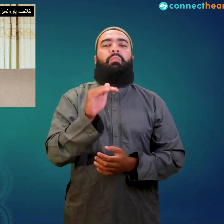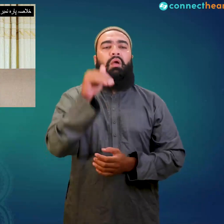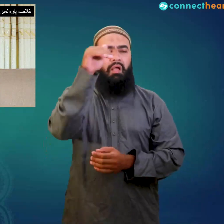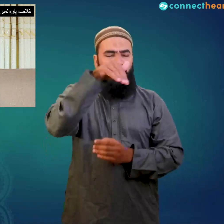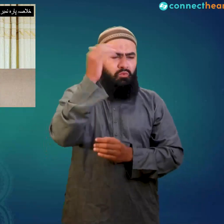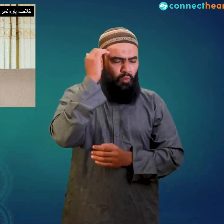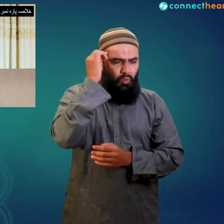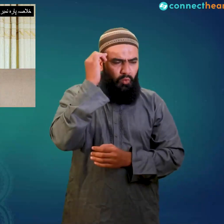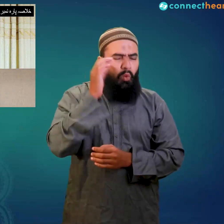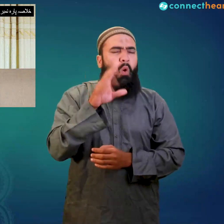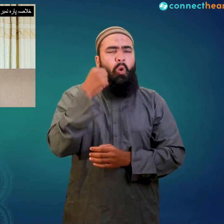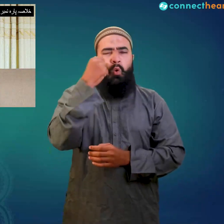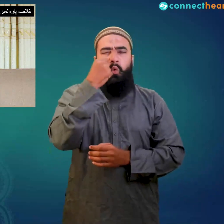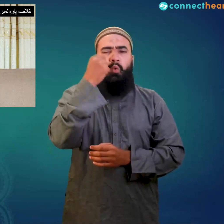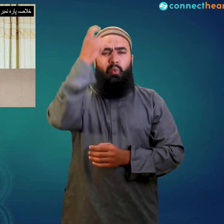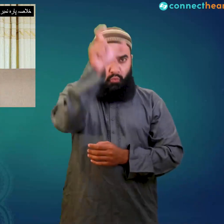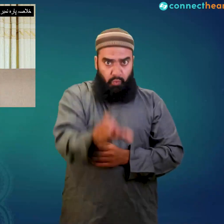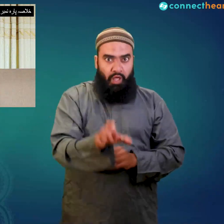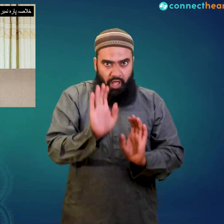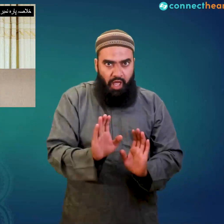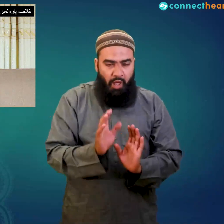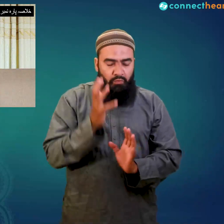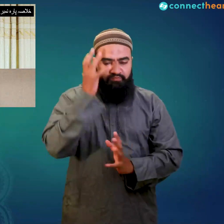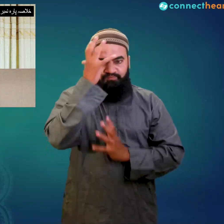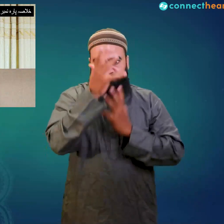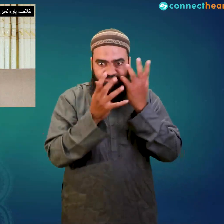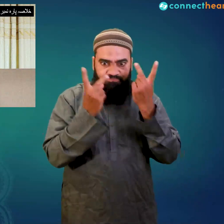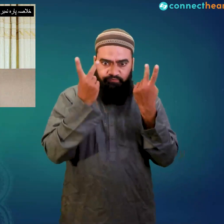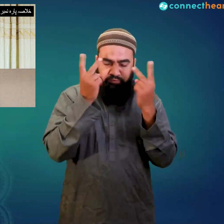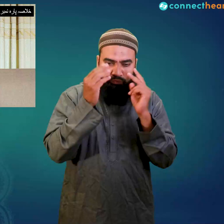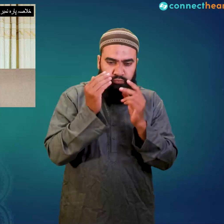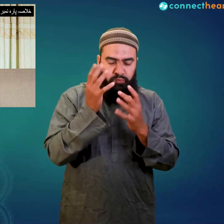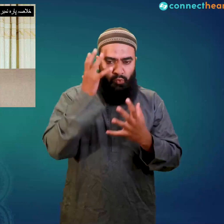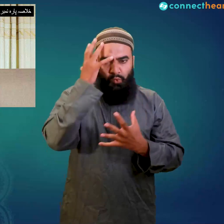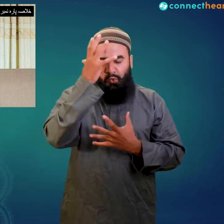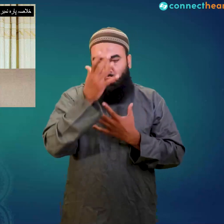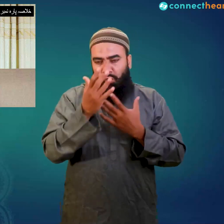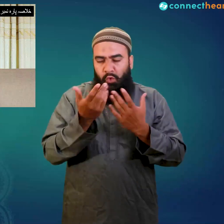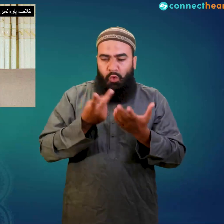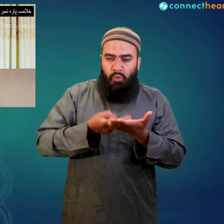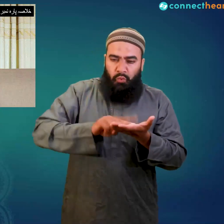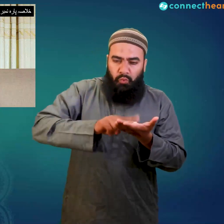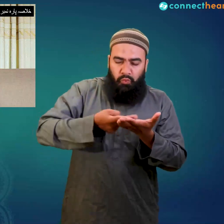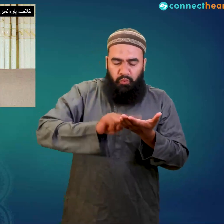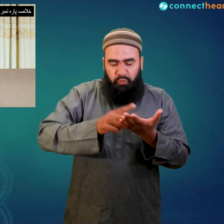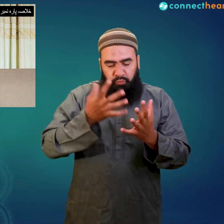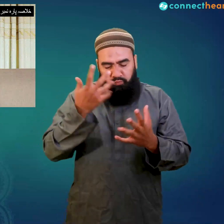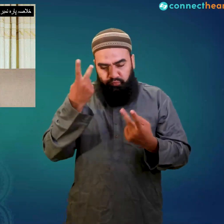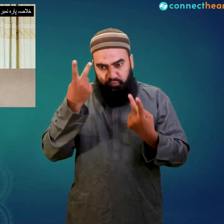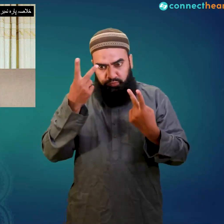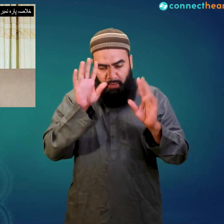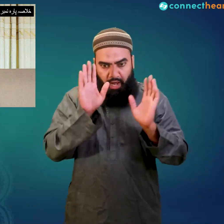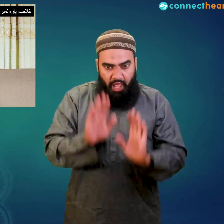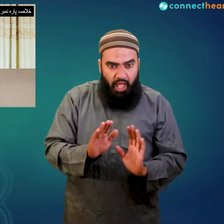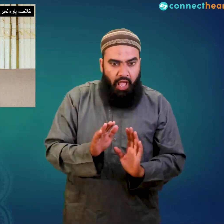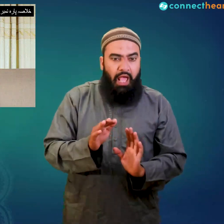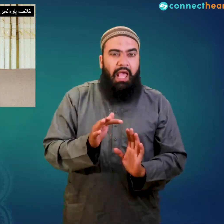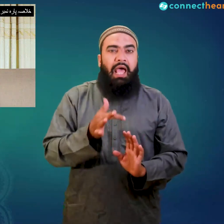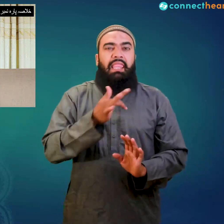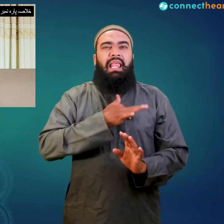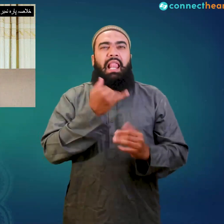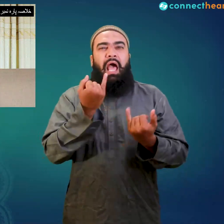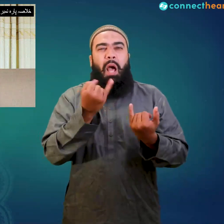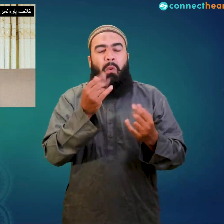ضرورت سے مجبور اور جو بے قرار ہو جاتا ہے اس کو اضطرار، یا جس پر یہ کیفیت طاری ہوتی ہے، اس